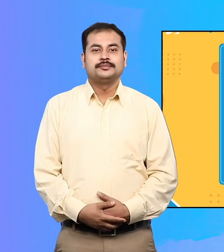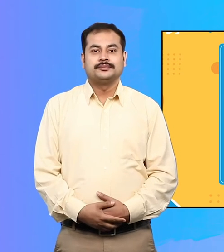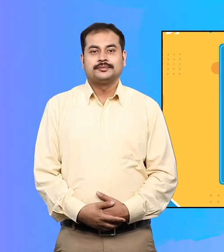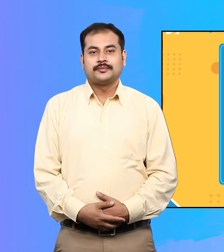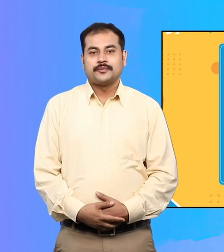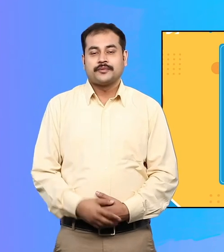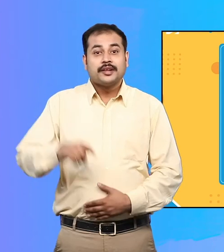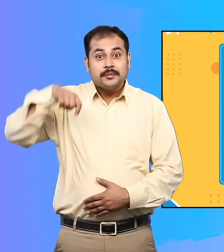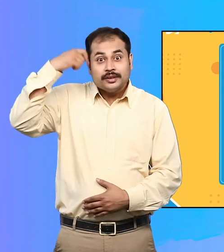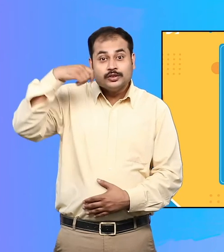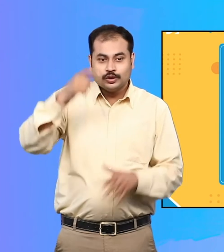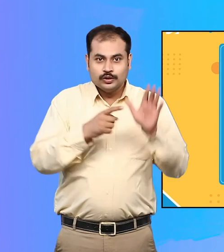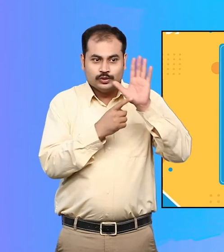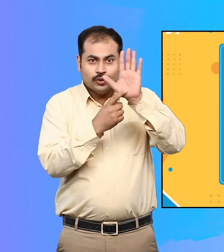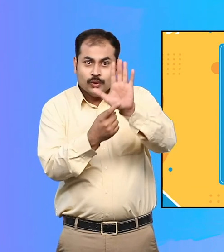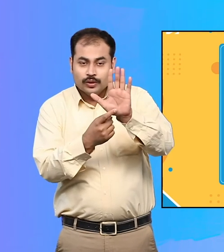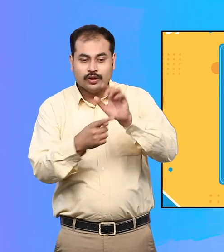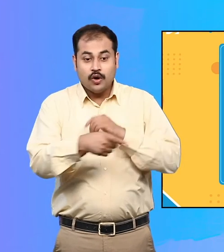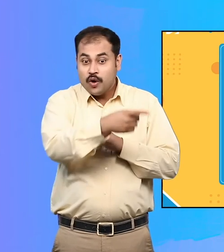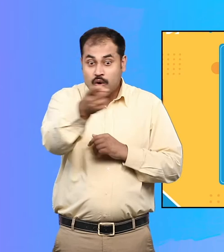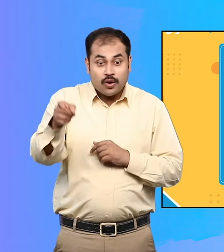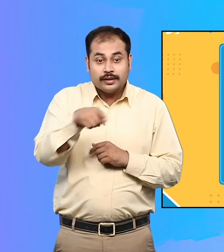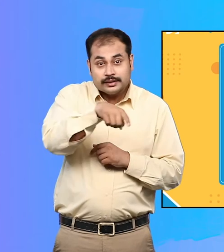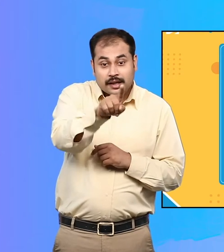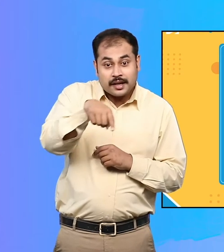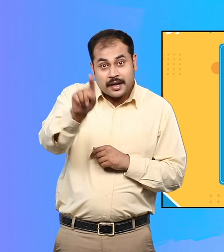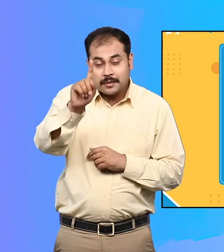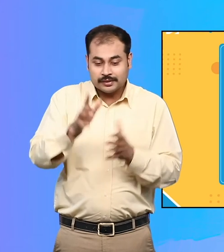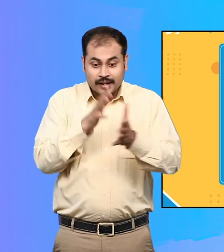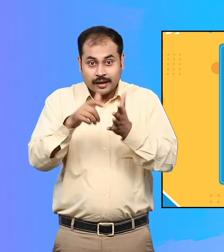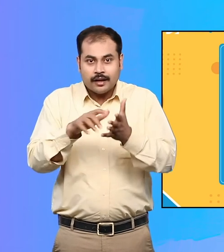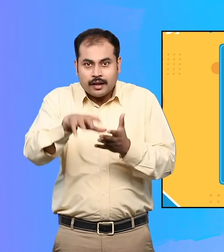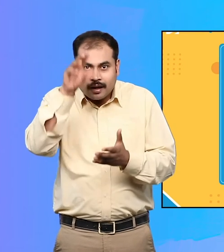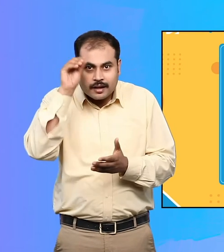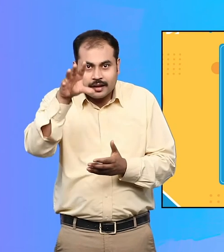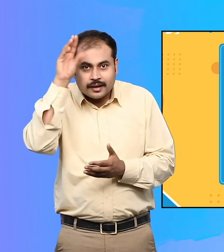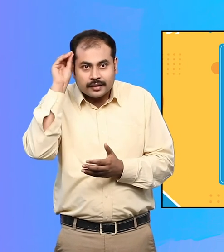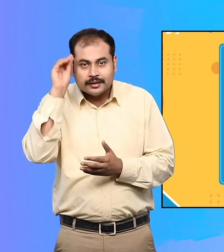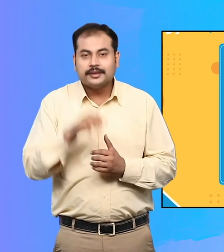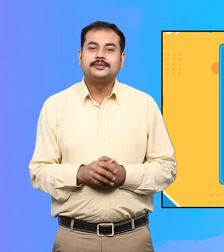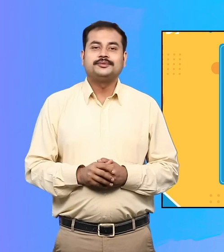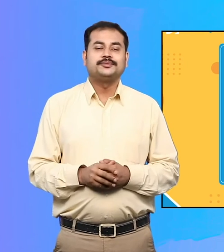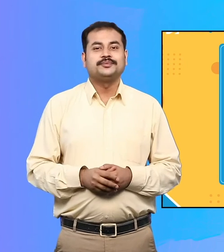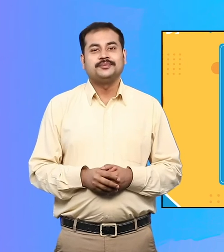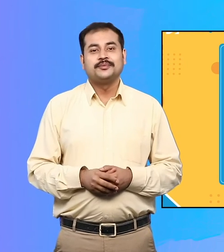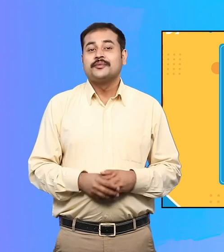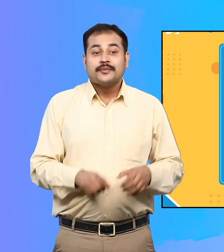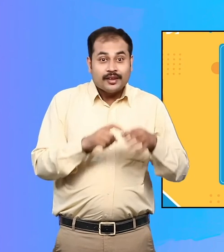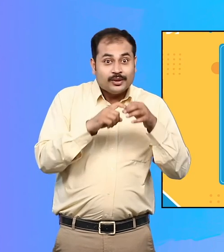सीखें यह एक स्वयं सीखने वाली वीडियो आधारित गतिविधि है सांकेतिक भाषा के बारे में